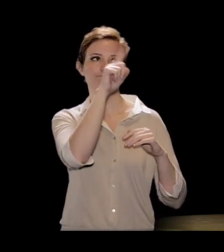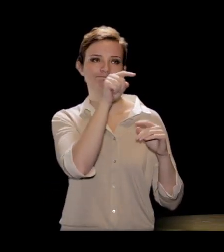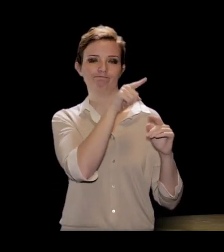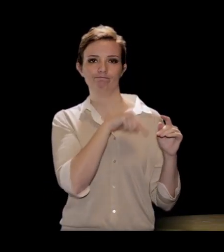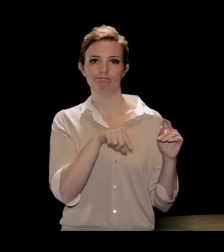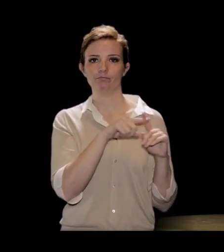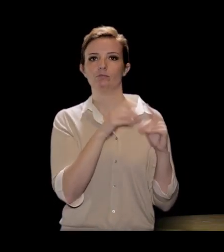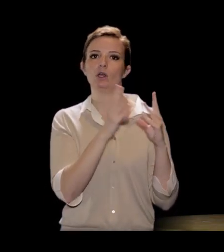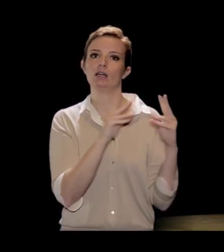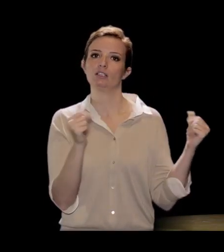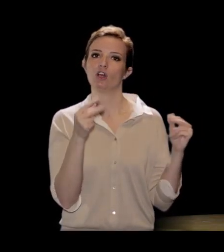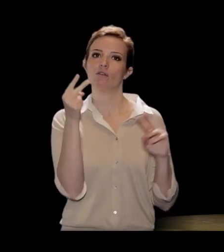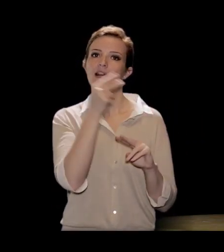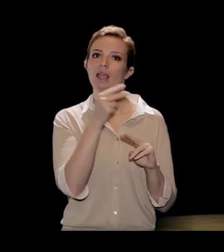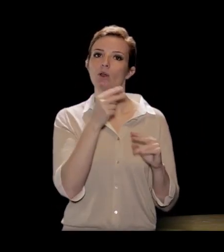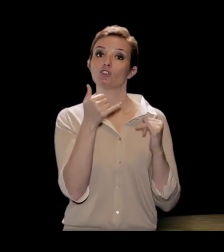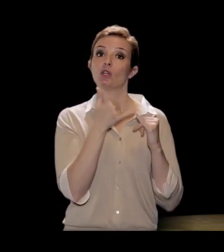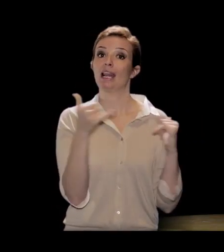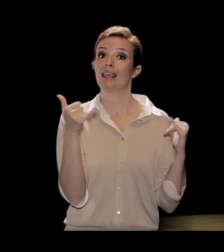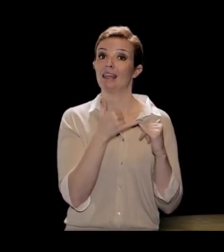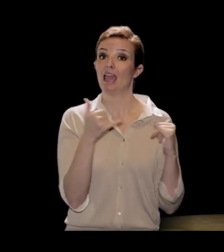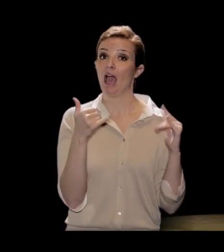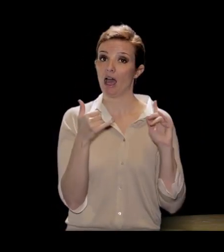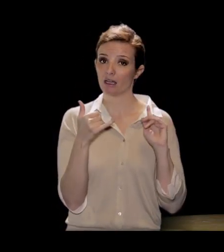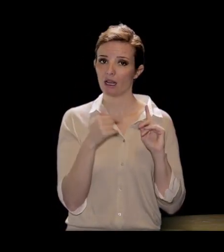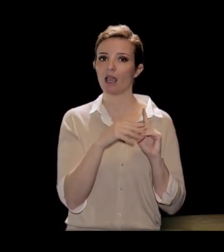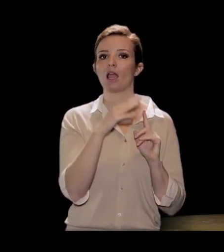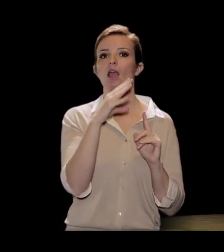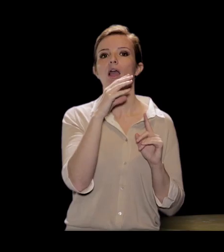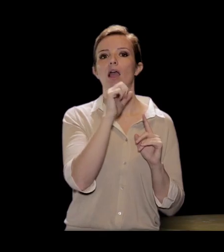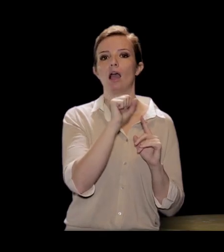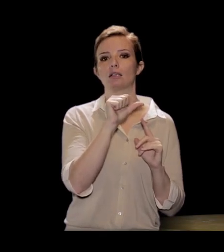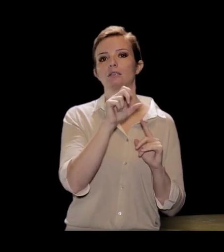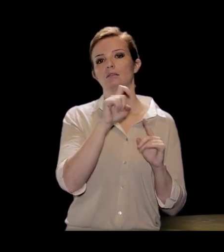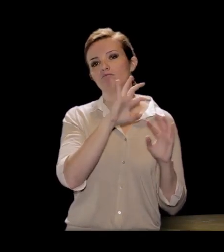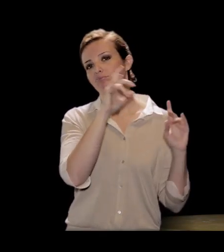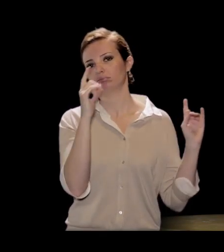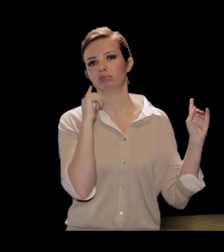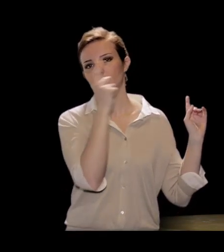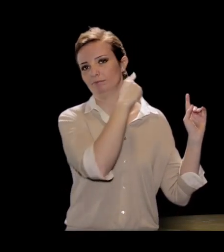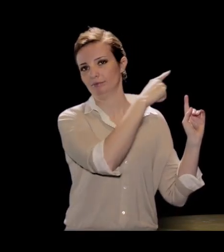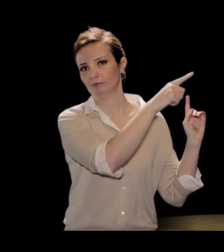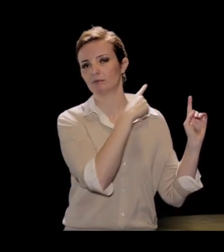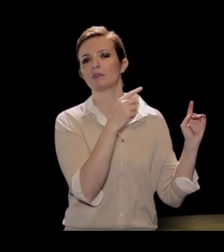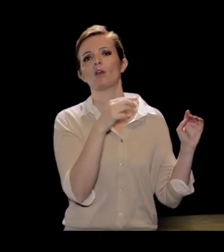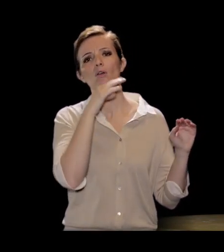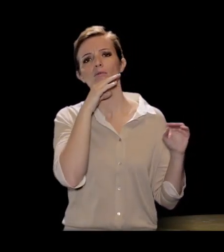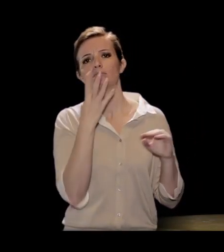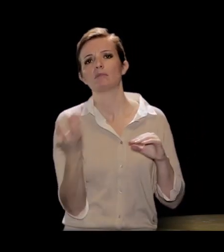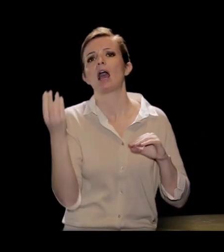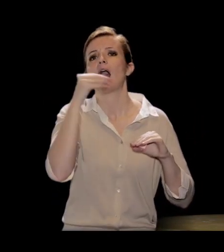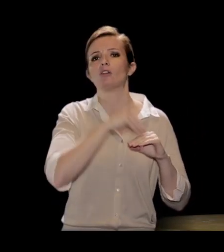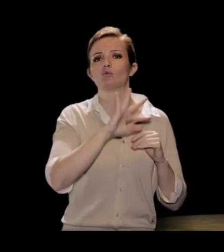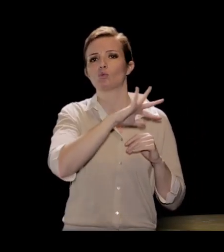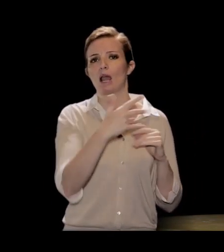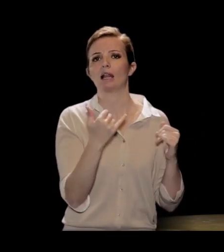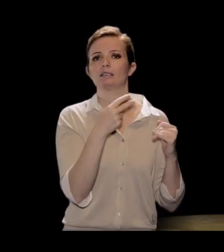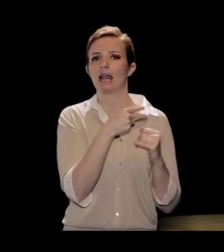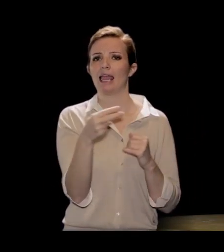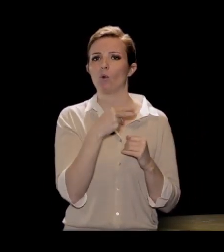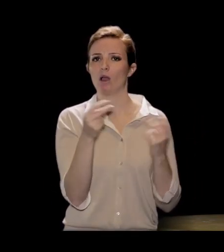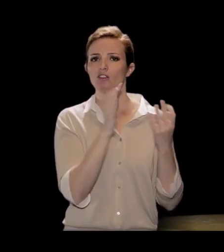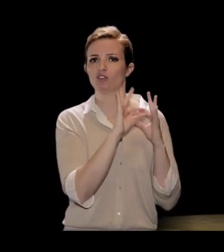risolvere l'equazione lineare coseno x più c uguale a 0, andando ad aggiungere un'altra equazione e